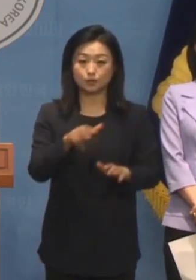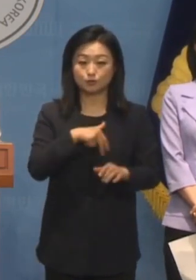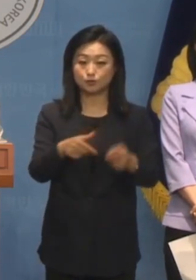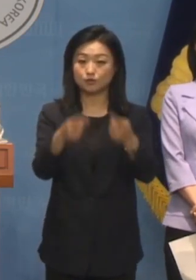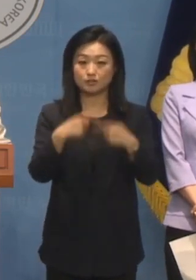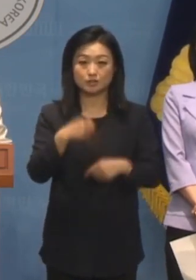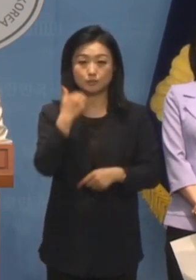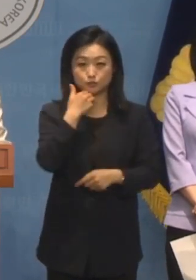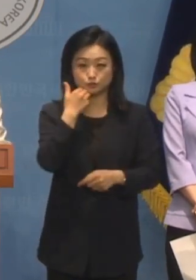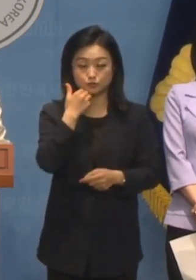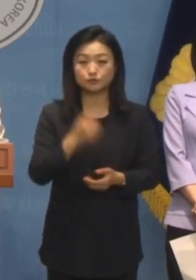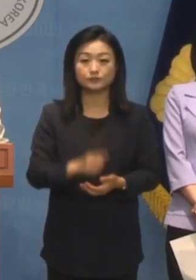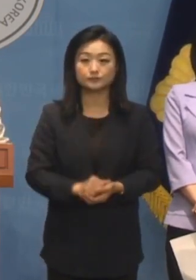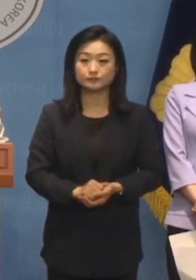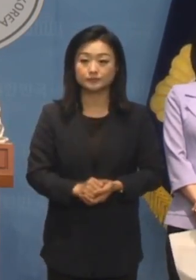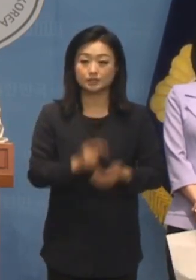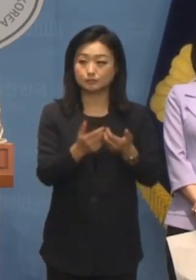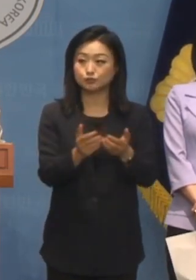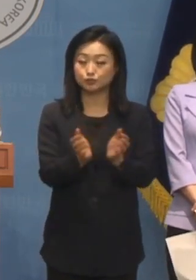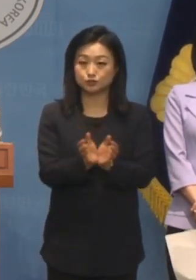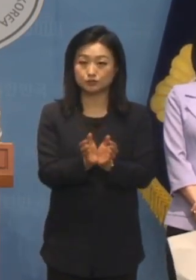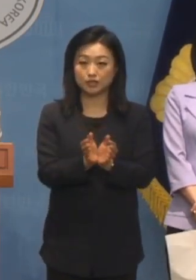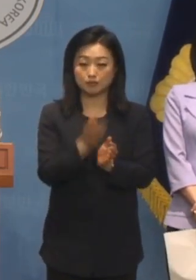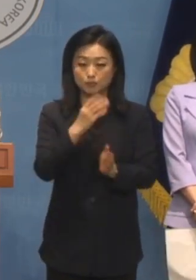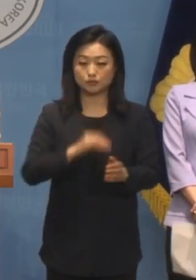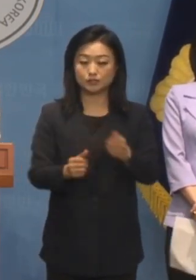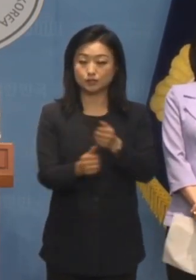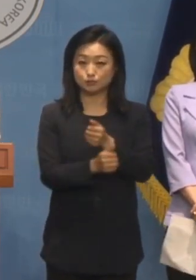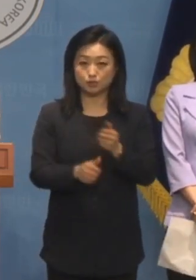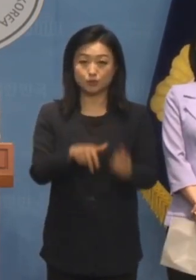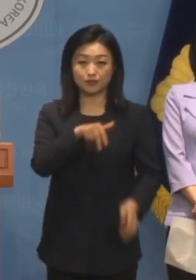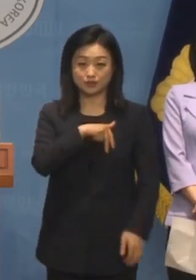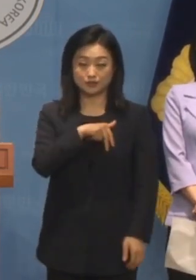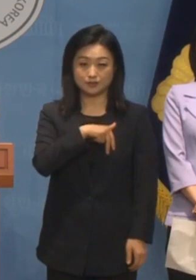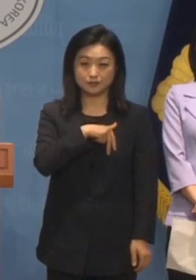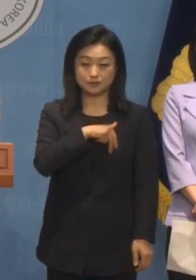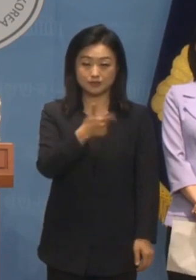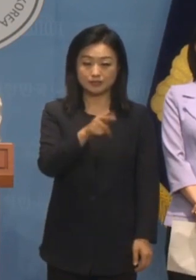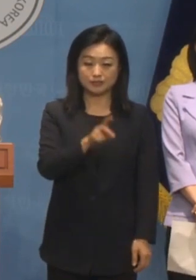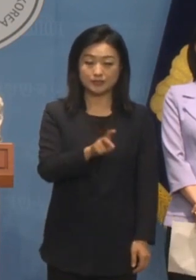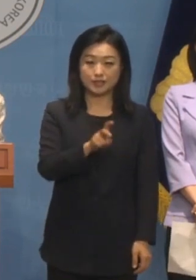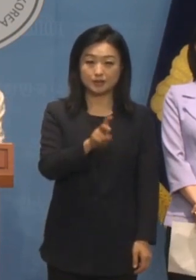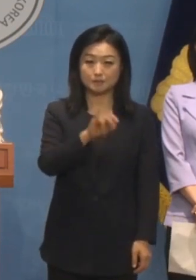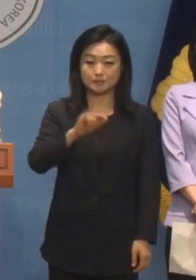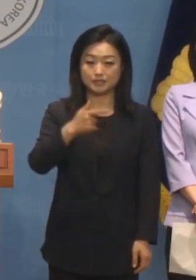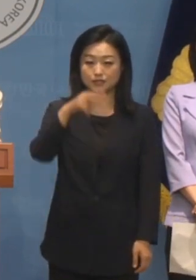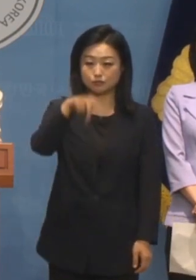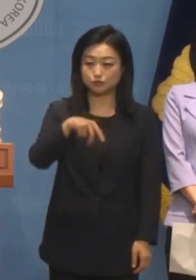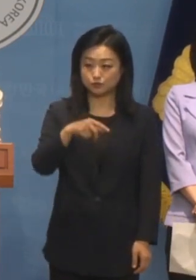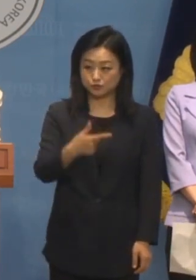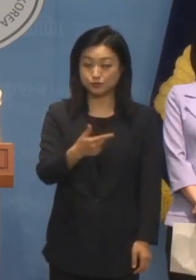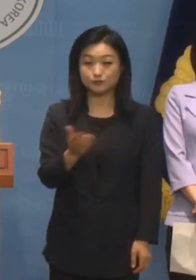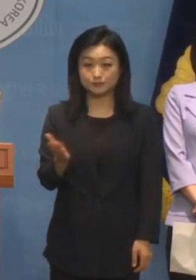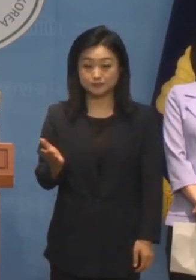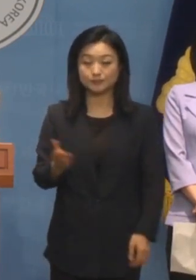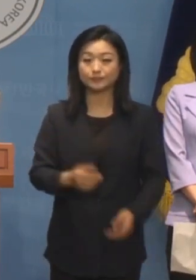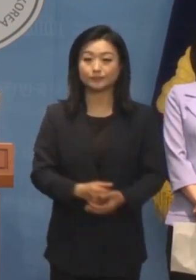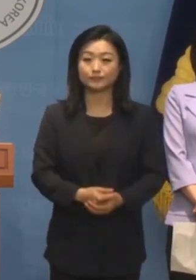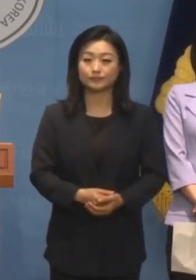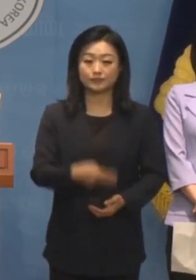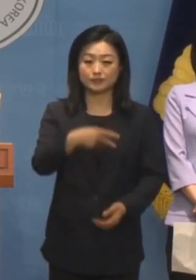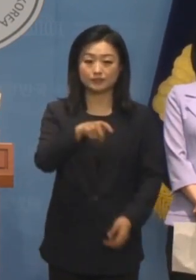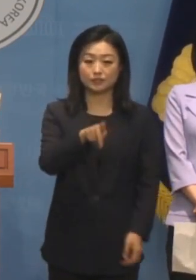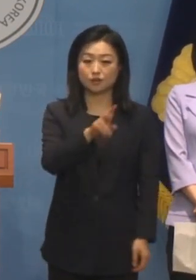소개해 올리겠습니다. 더불어민주당 보건복지위원이십니다. 송파 남인순 의원님입니다.